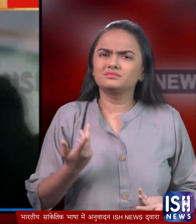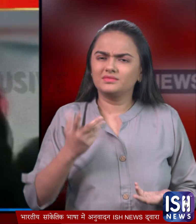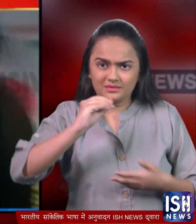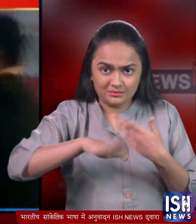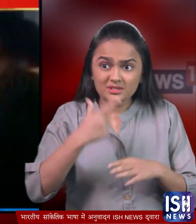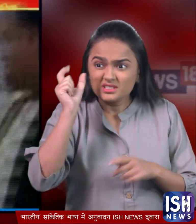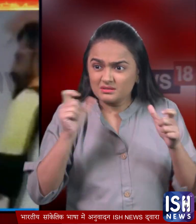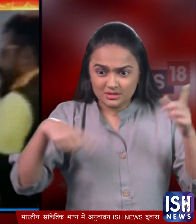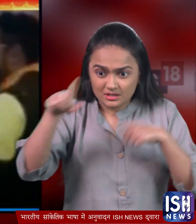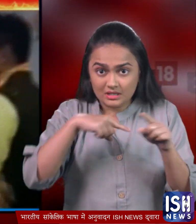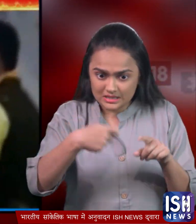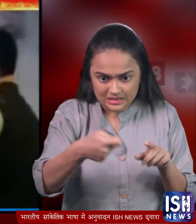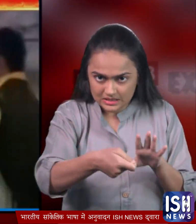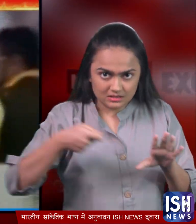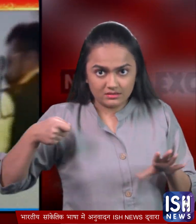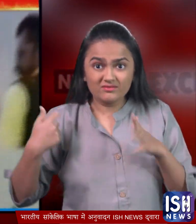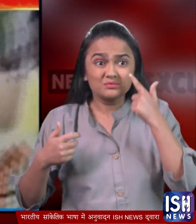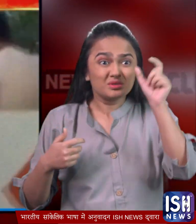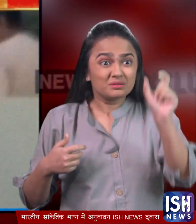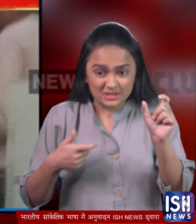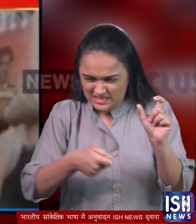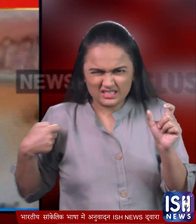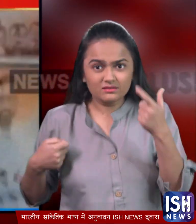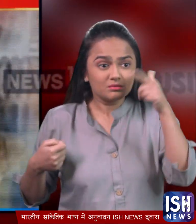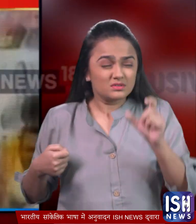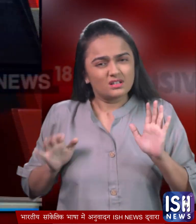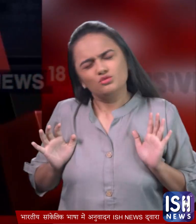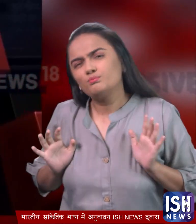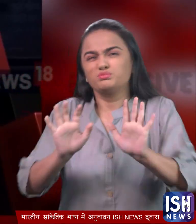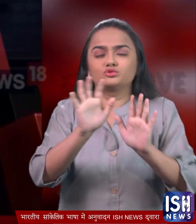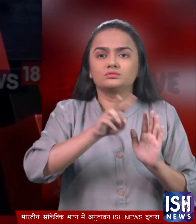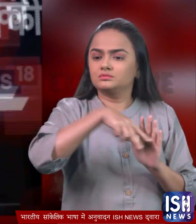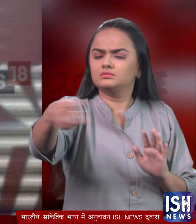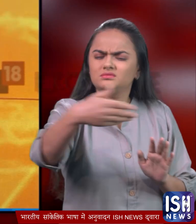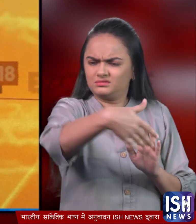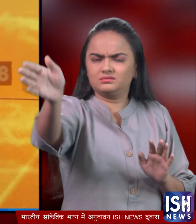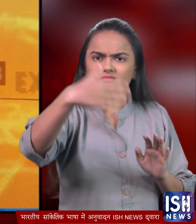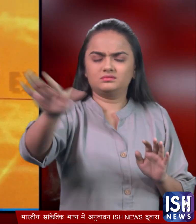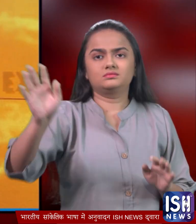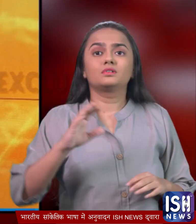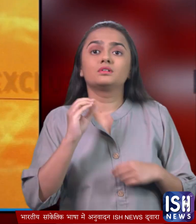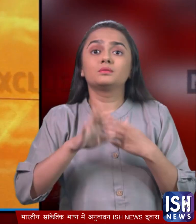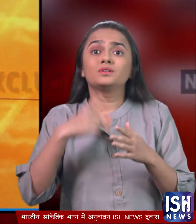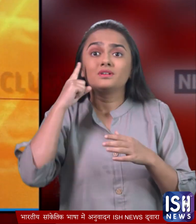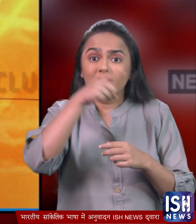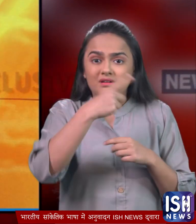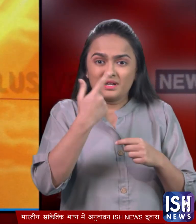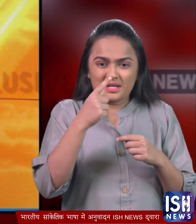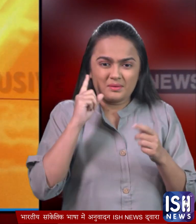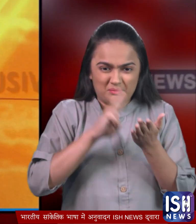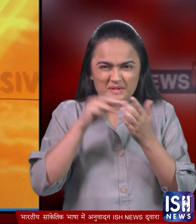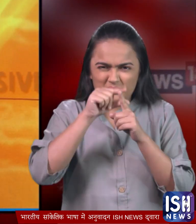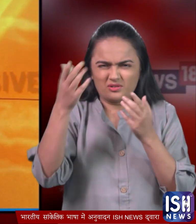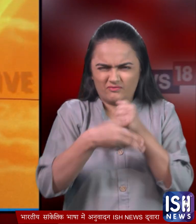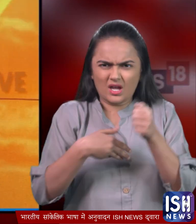इसके बाद वहां मौजूद लोगों ने चाकू लेकर पहुंचे शख्स को धक्का देते हुए मंच से उतार दिया। मध्य प्रदेश के झाबुआ में कपास की कम कीमत